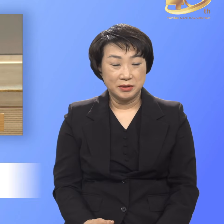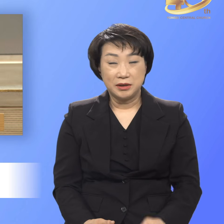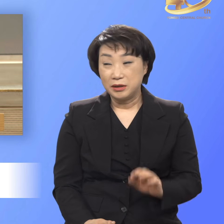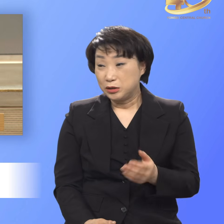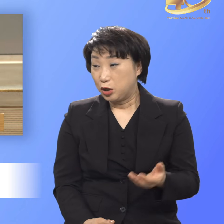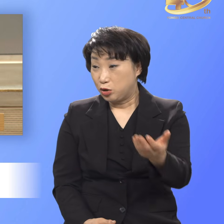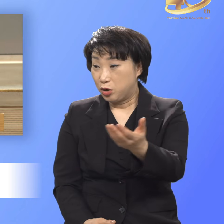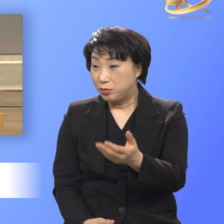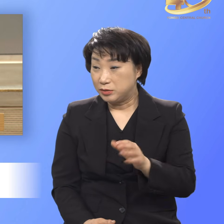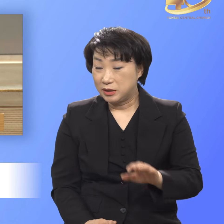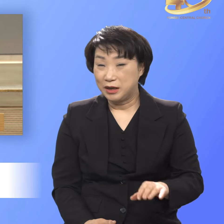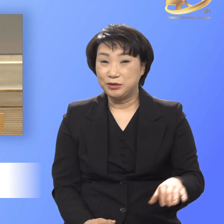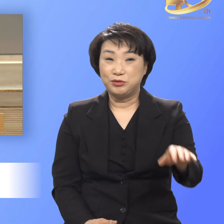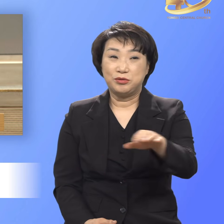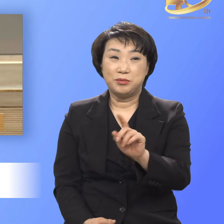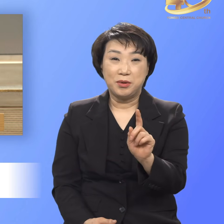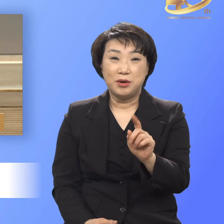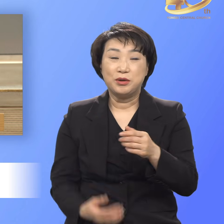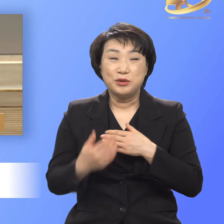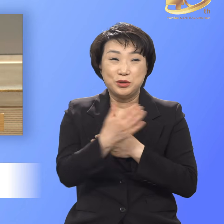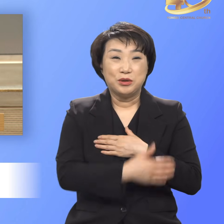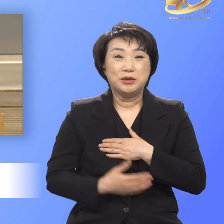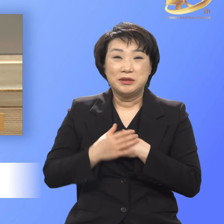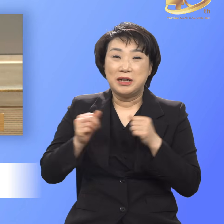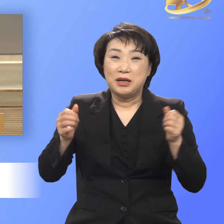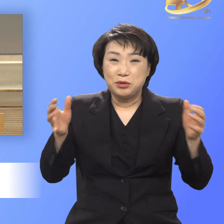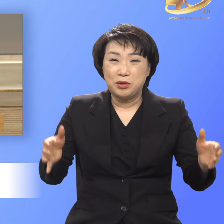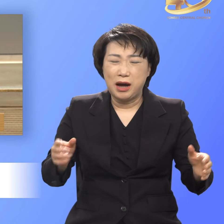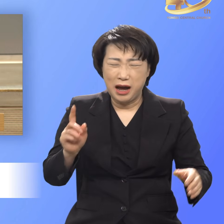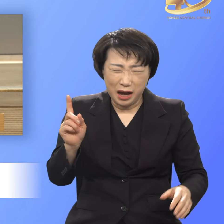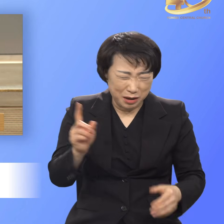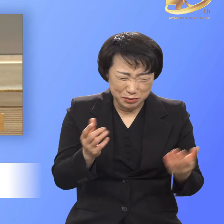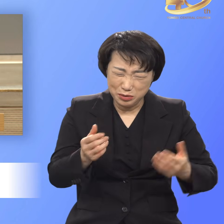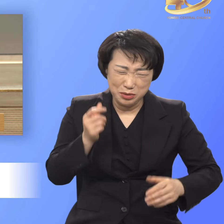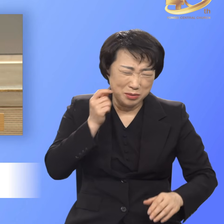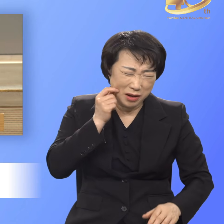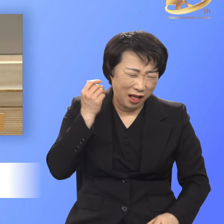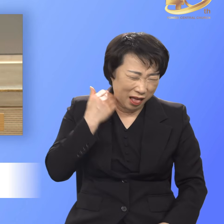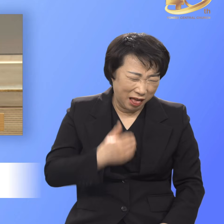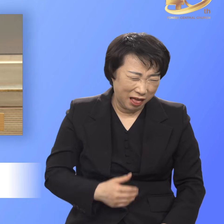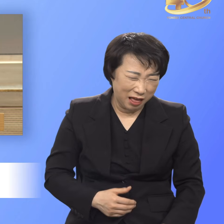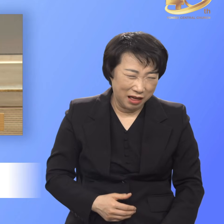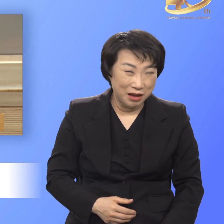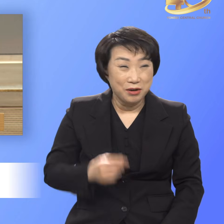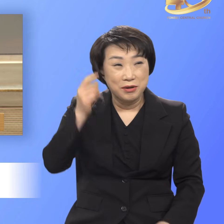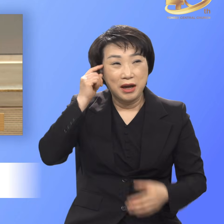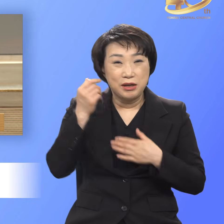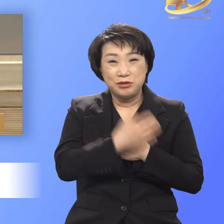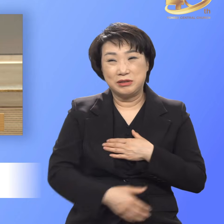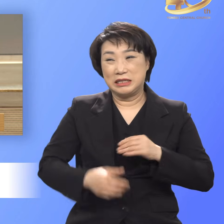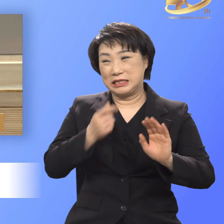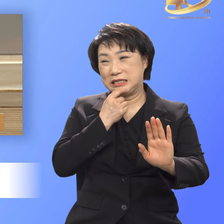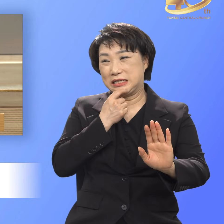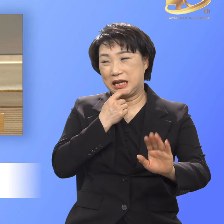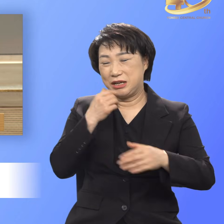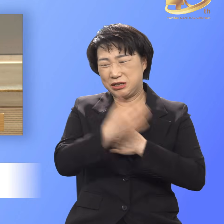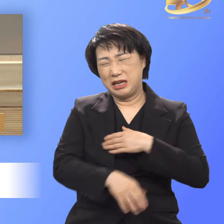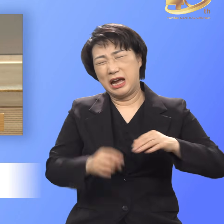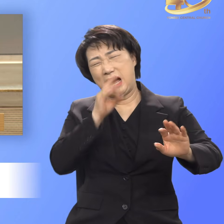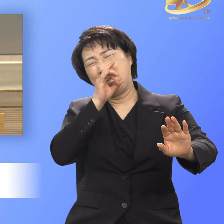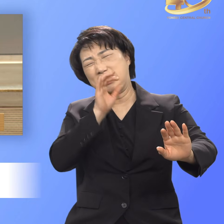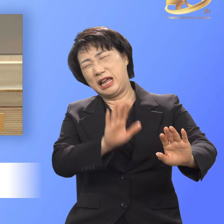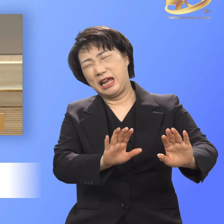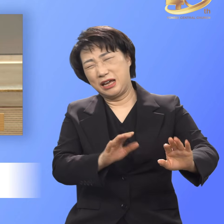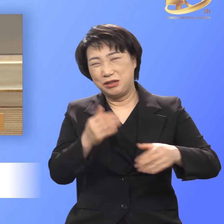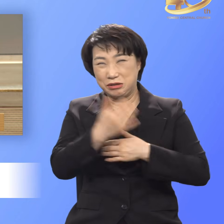근데 우리는 이 육신 때문에 아무것도 할 수가 없어. 이님이 싫다, 이님이 안 된다,